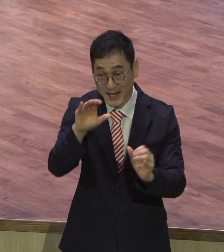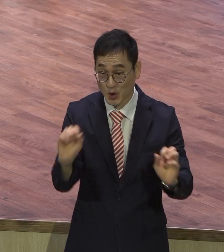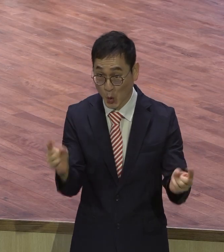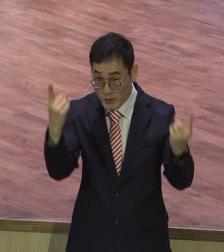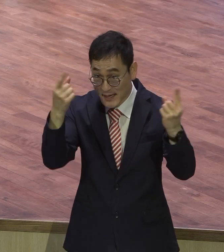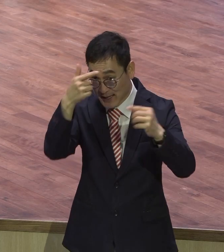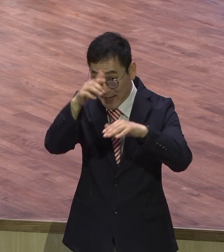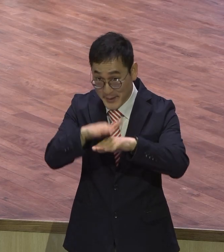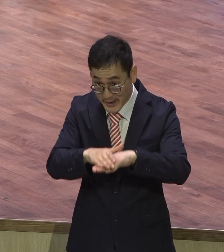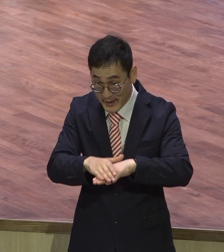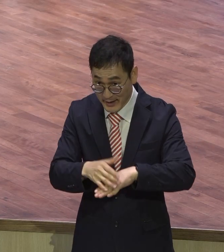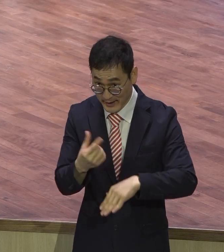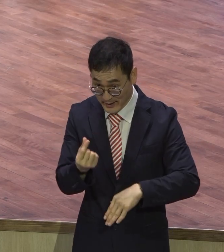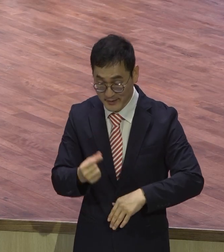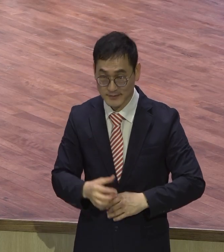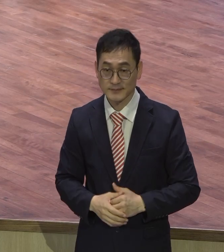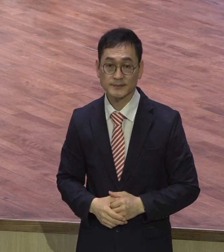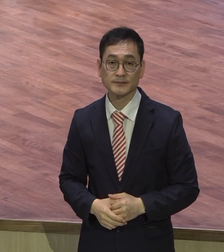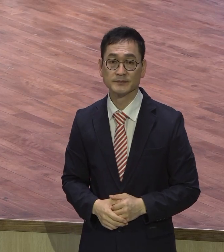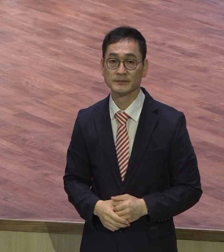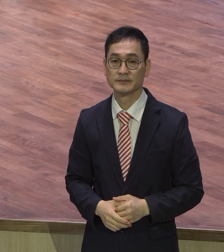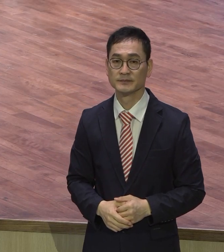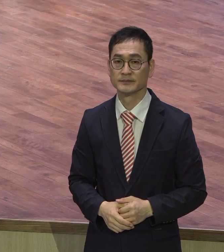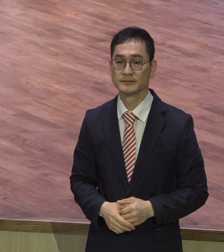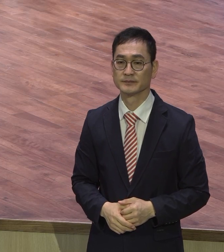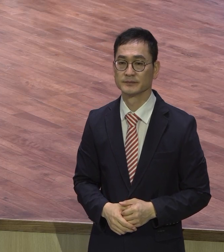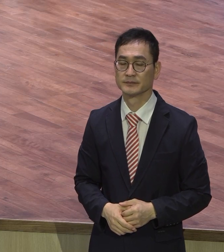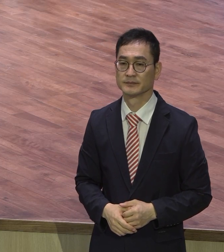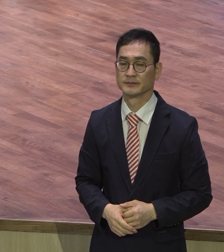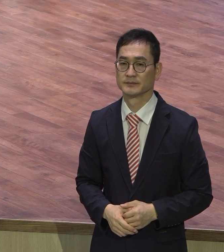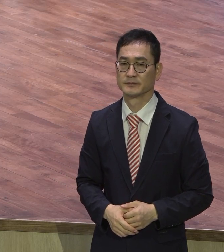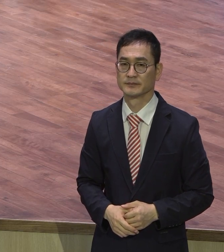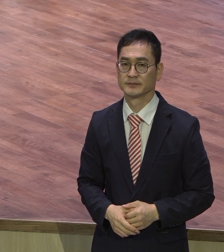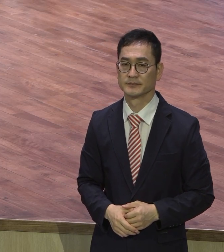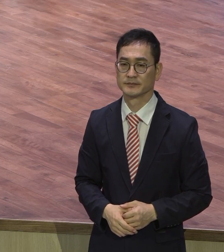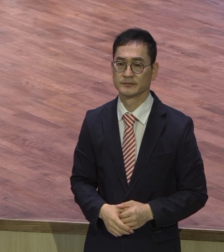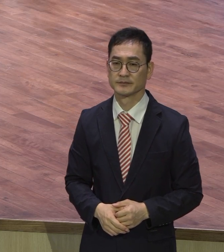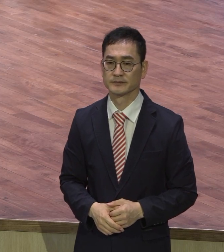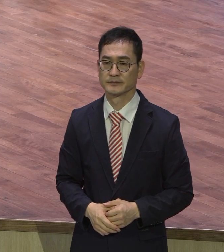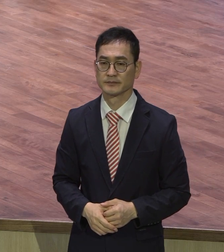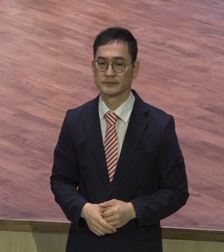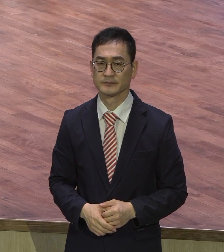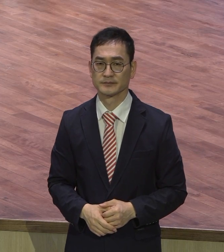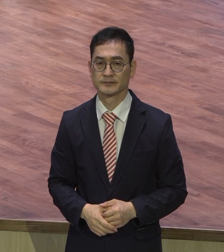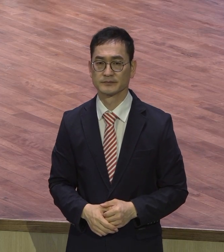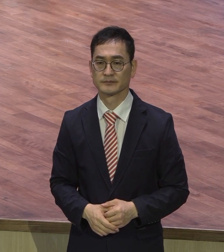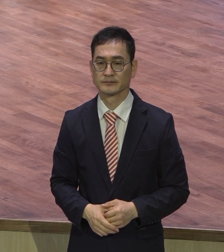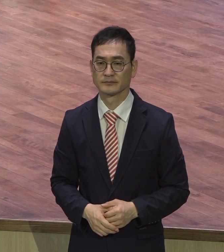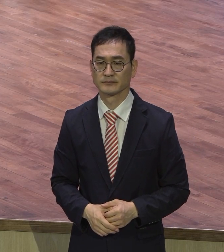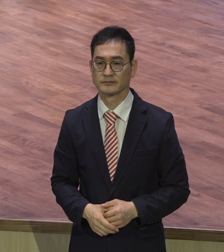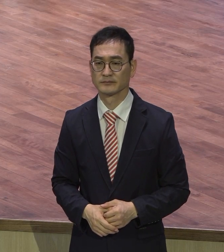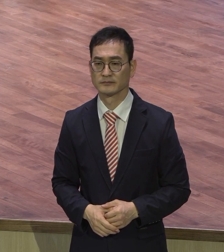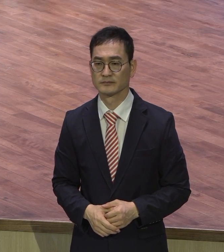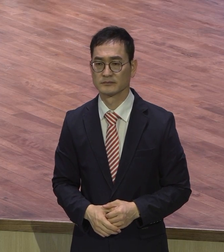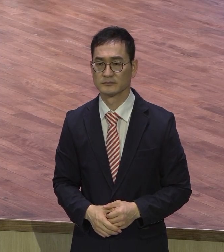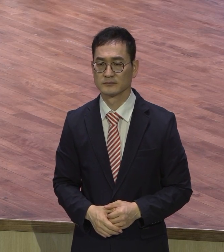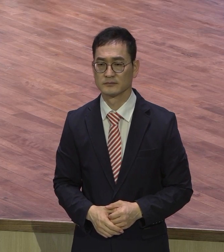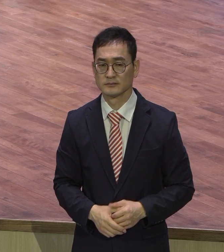시간도 엄청나게 안 맞을 텐데 불구하고 금요일도 그래고 오늘도 그렇게 드리는 분들이 있습니다